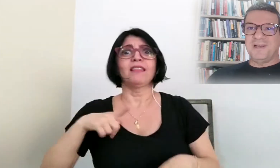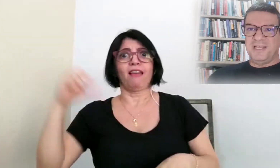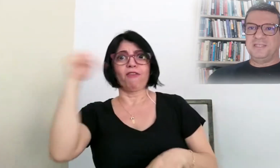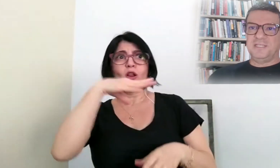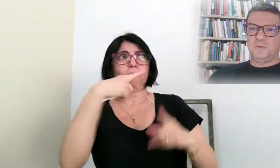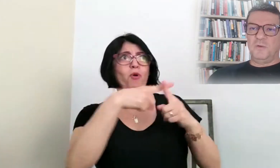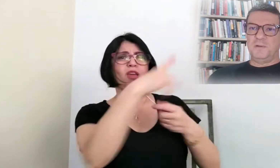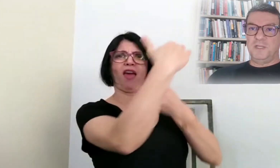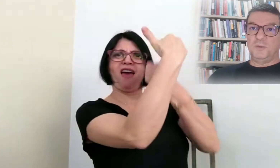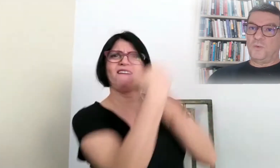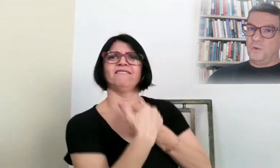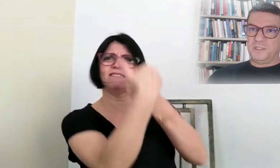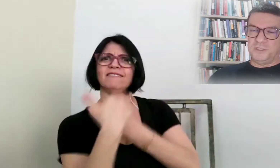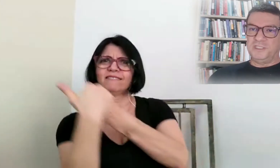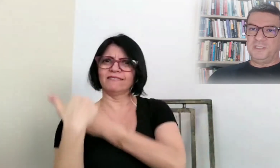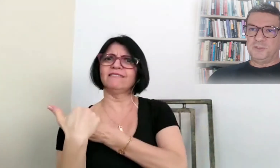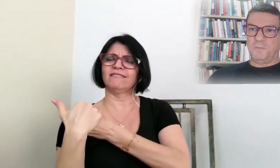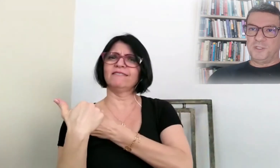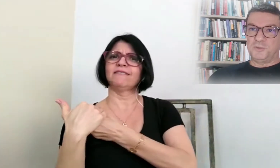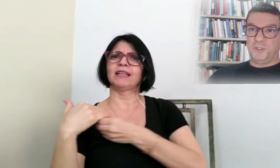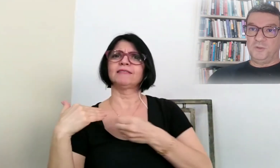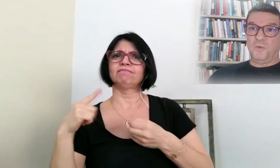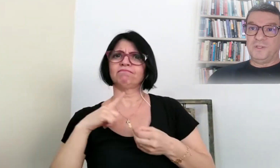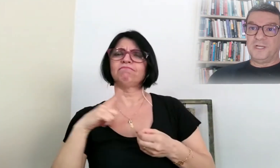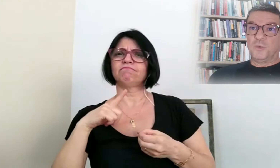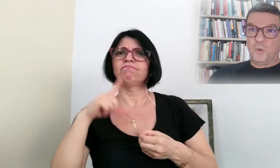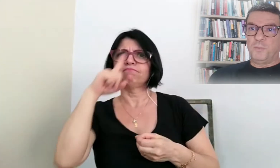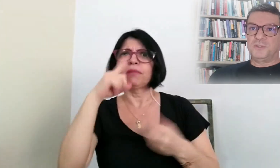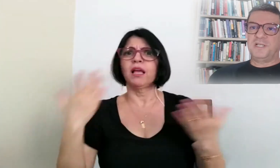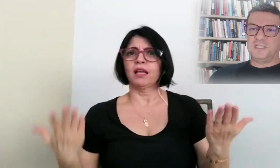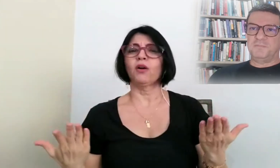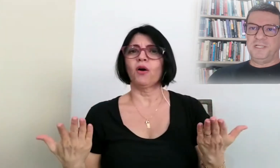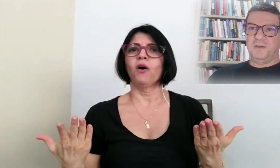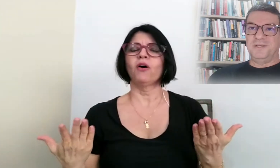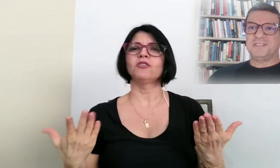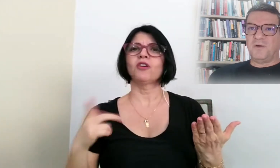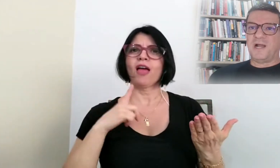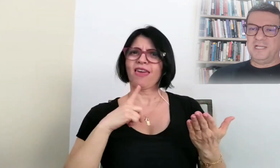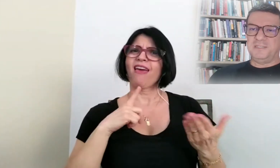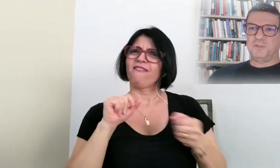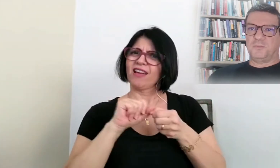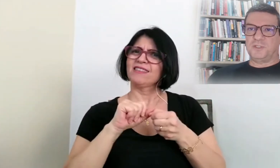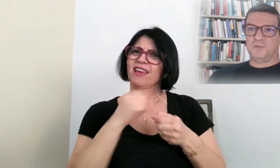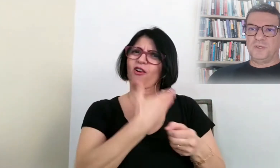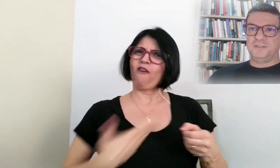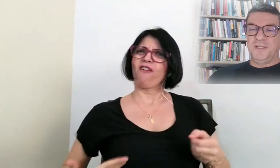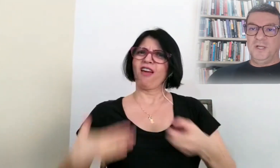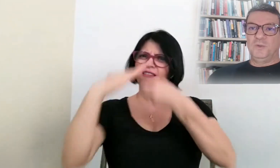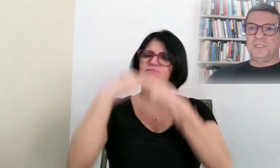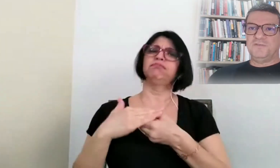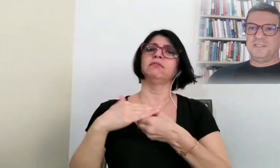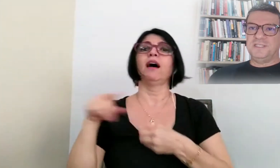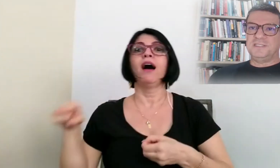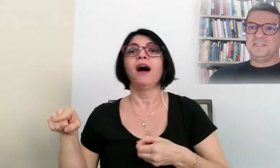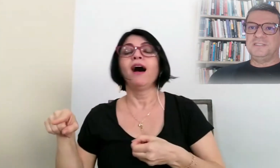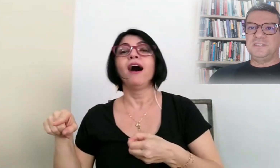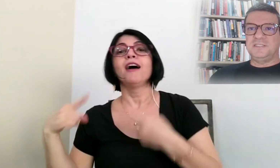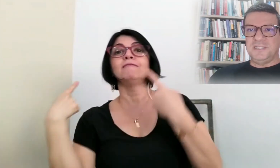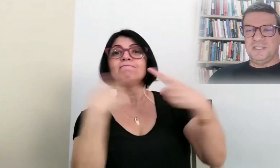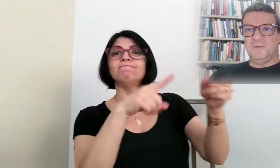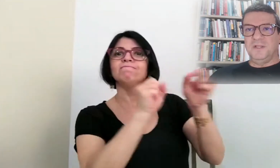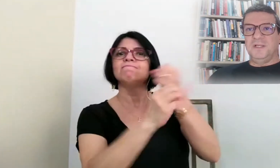legítima violência do oprimido contra os regimes opressores ou contra grupos que aspiram a instaurar regimes opressores, os